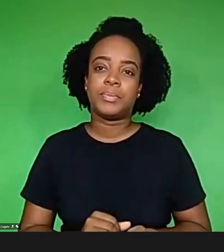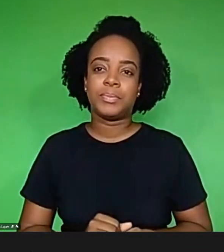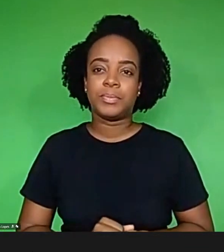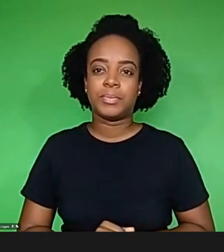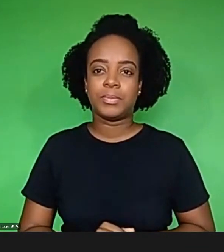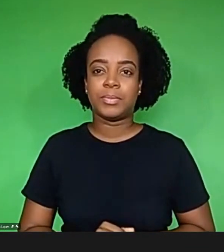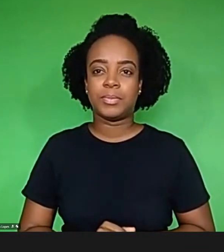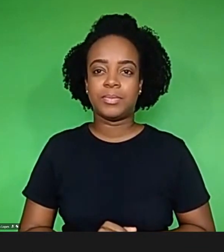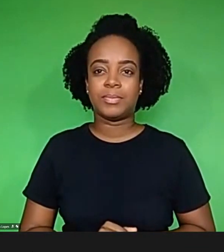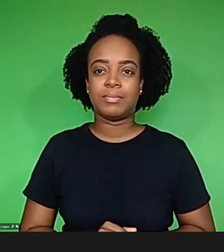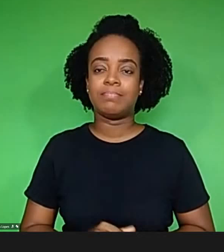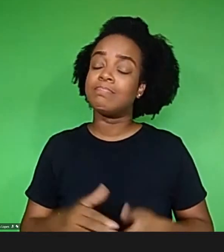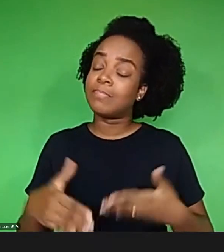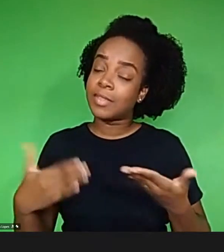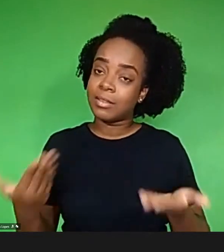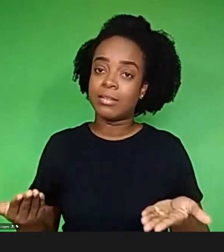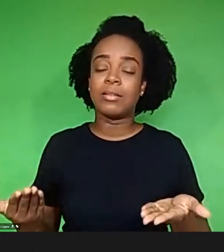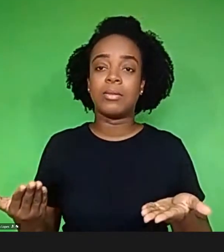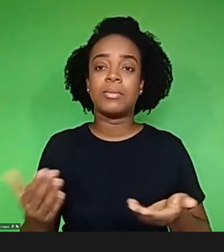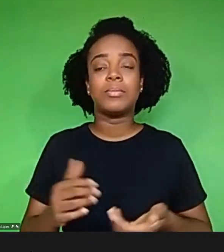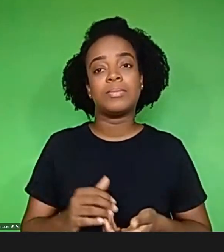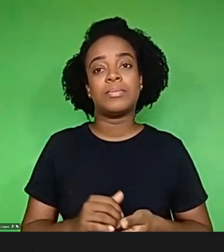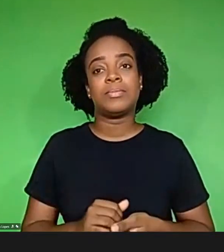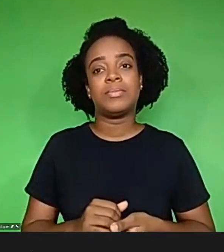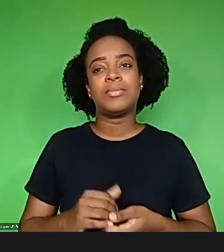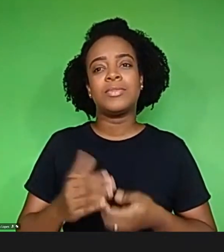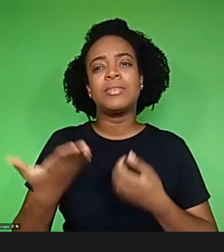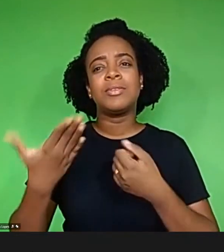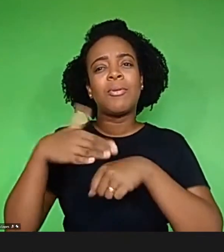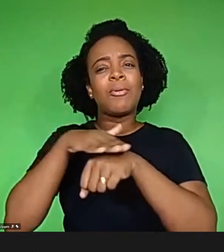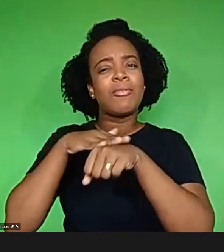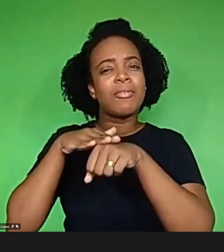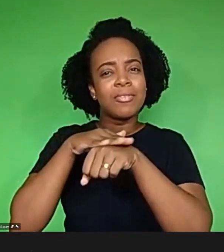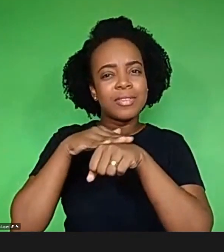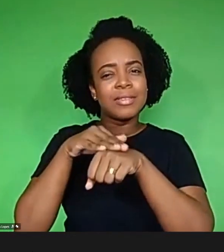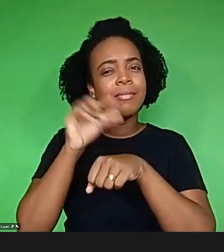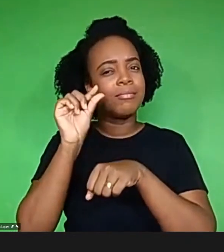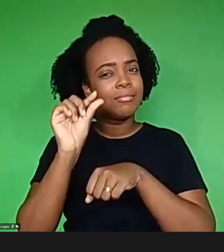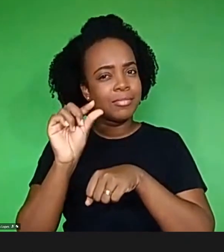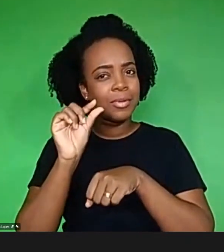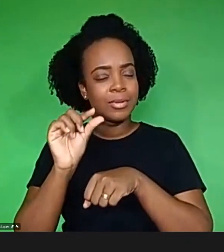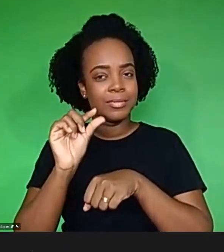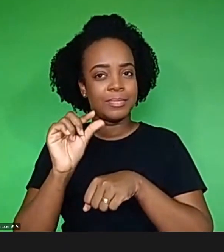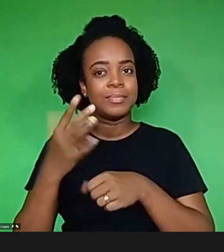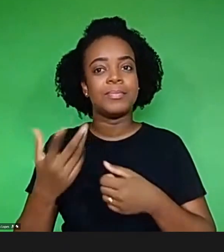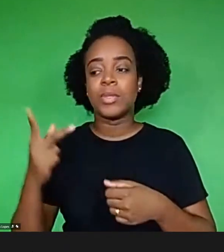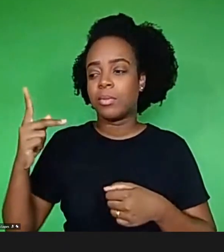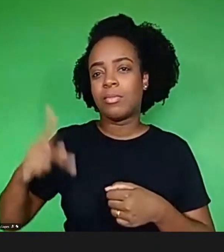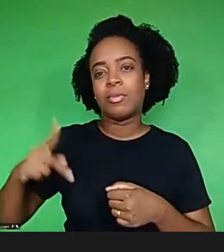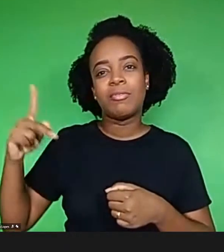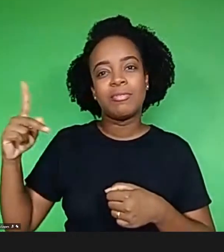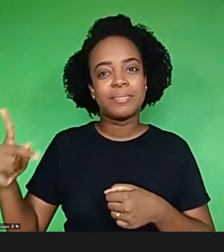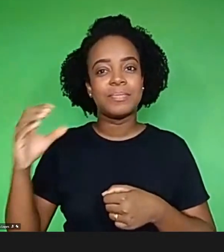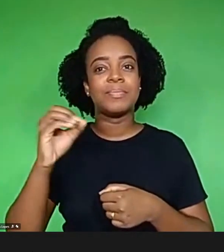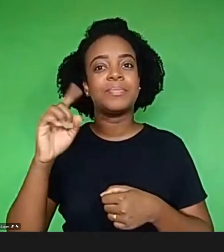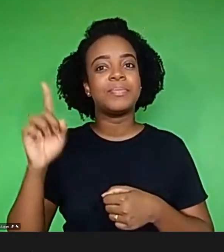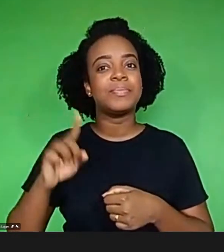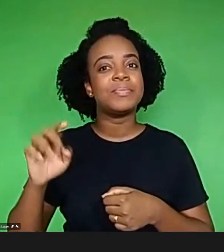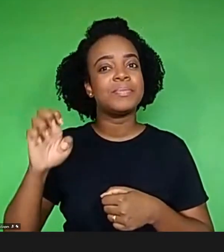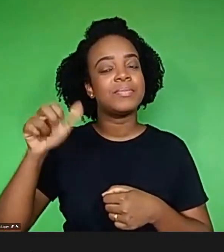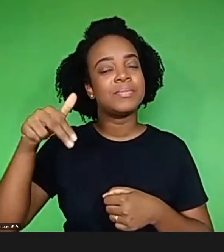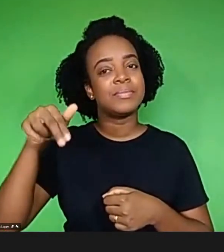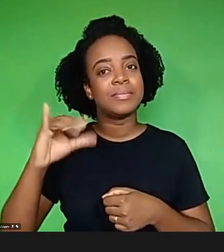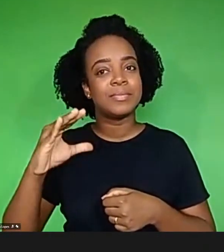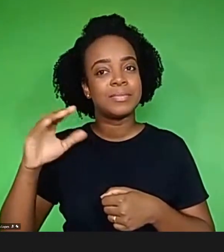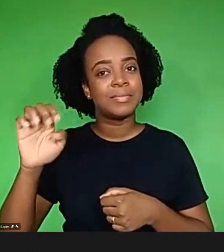Então, gente, deixa eu conversar um pouquinho com vocês. A professora Zenice já iniciou um pouquinho, então,